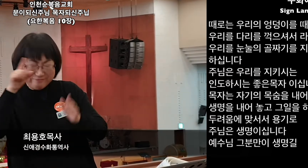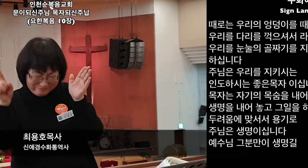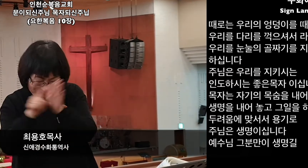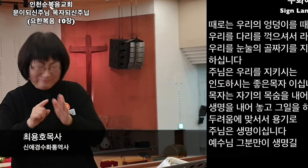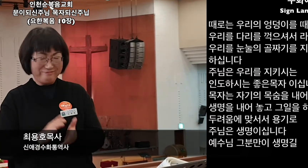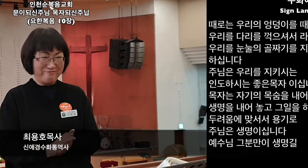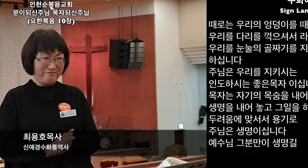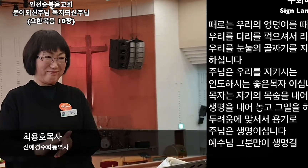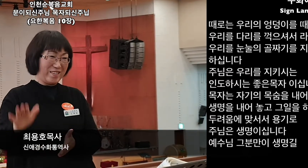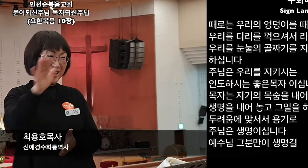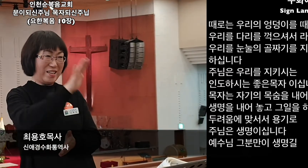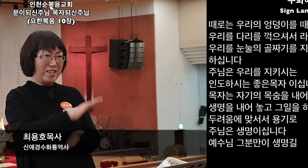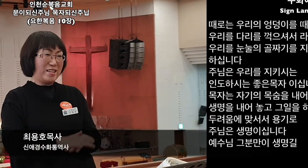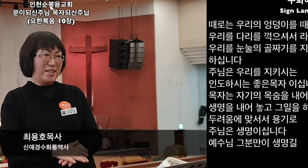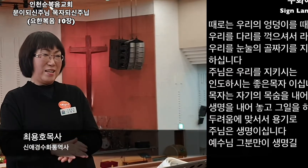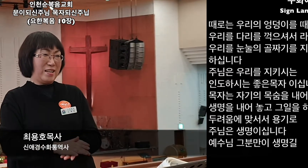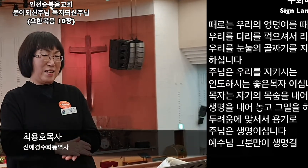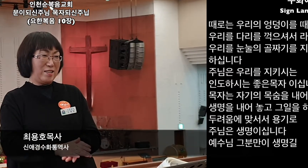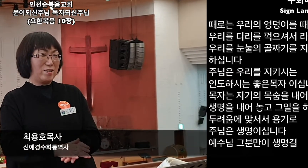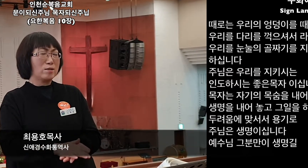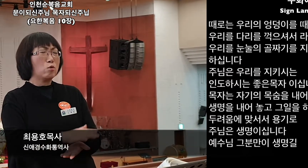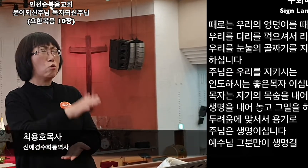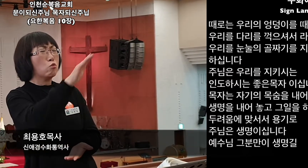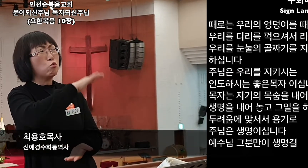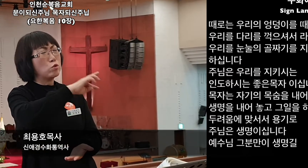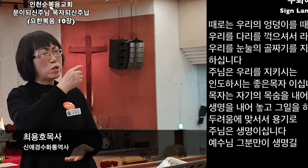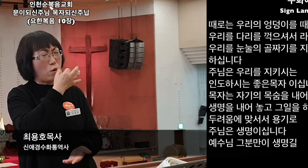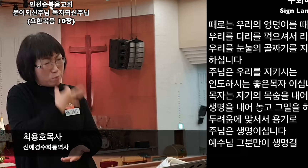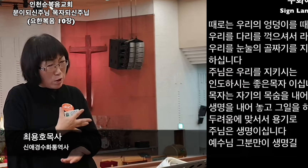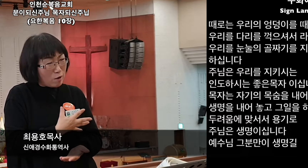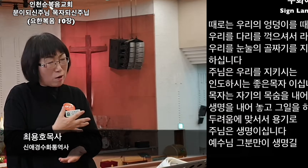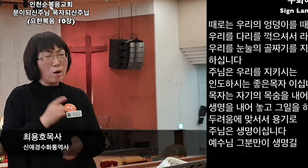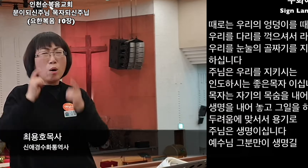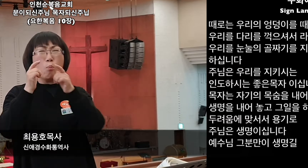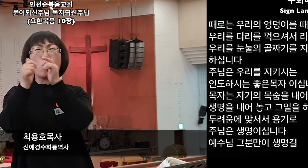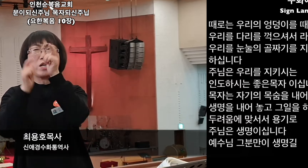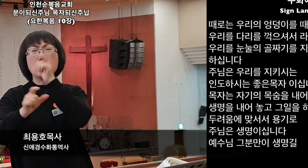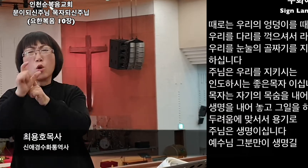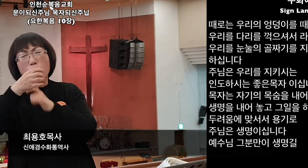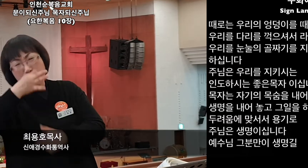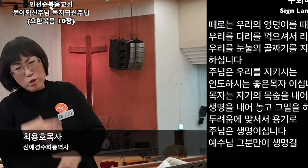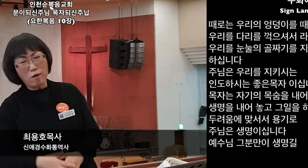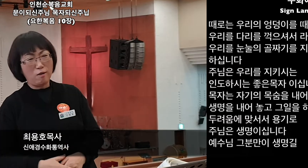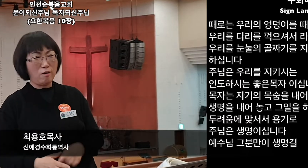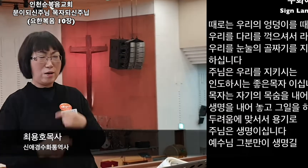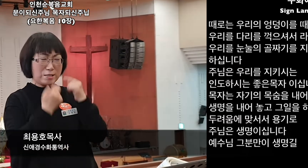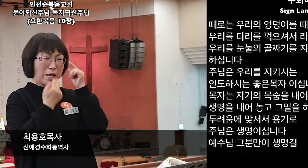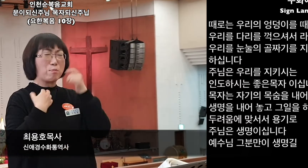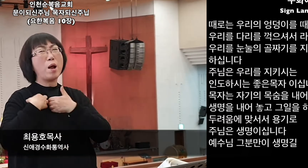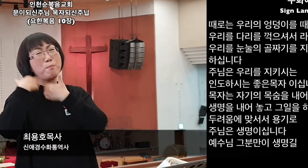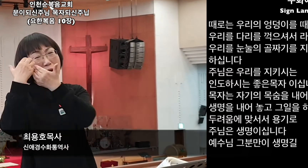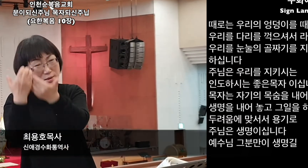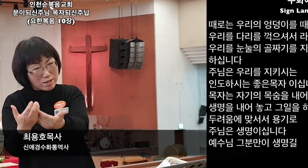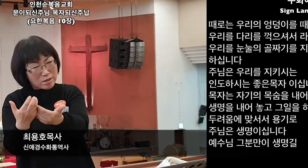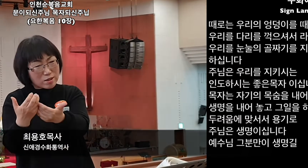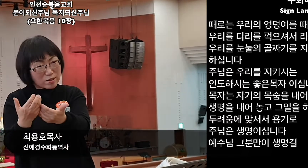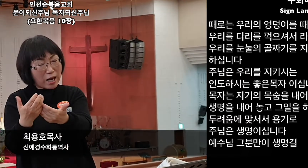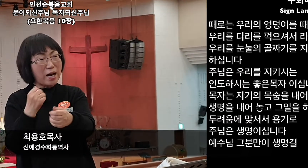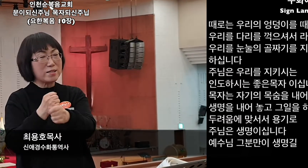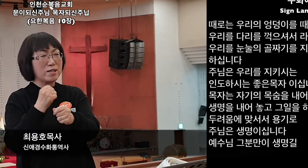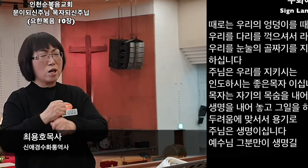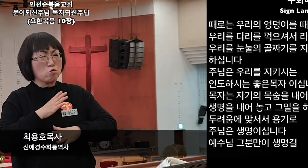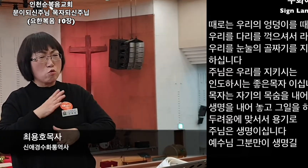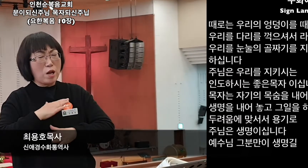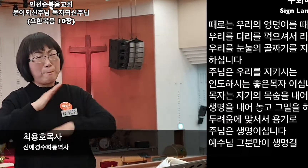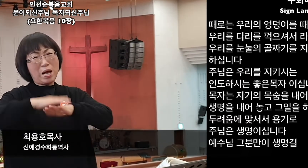믿습니다. 우리 말씀 얘기하시 아니에요. 목자는 자기의 목숨을 내어놓고서 그 일하십니다. 생명을 내어놓으시면서 그 일하시는 거예요.